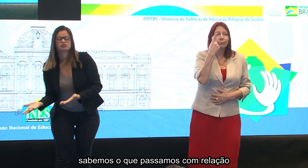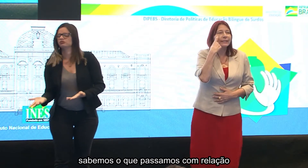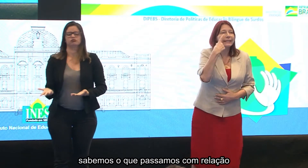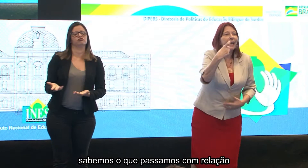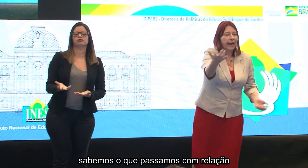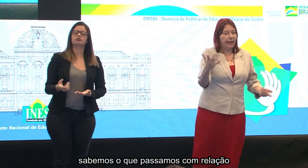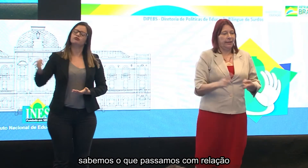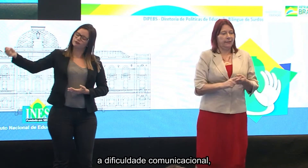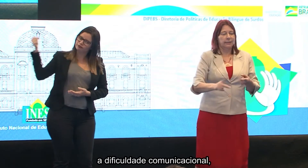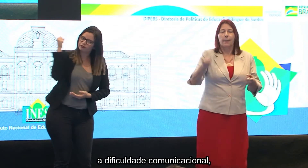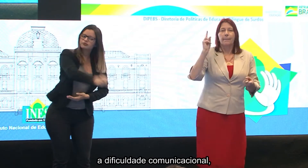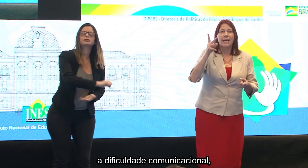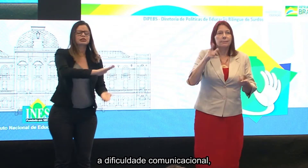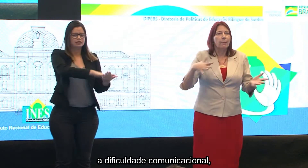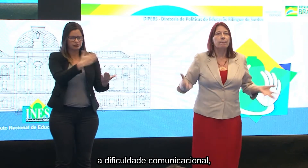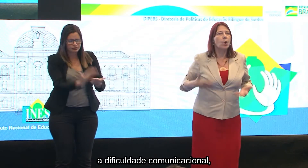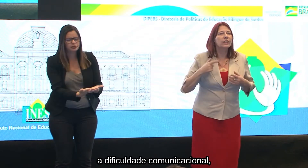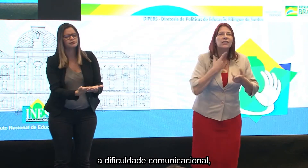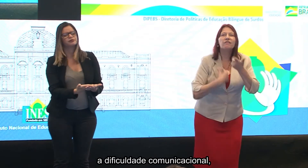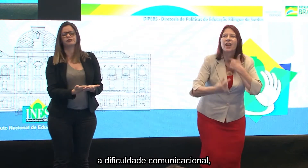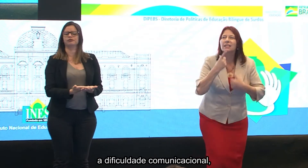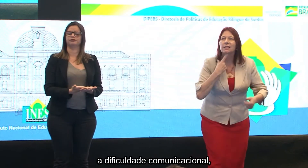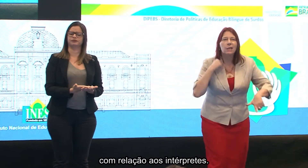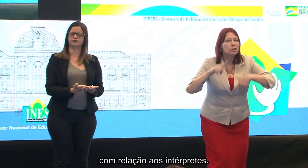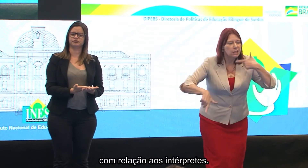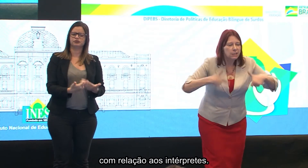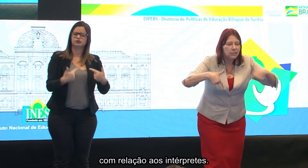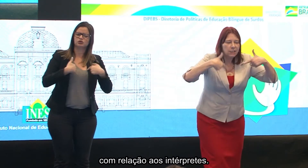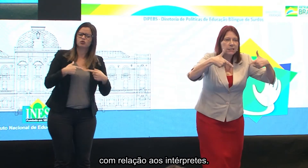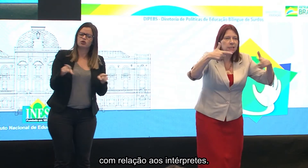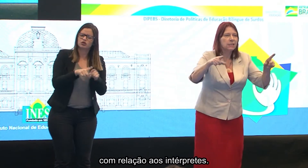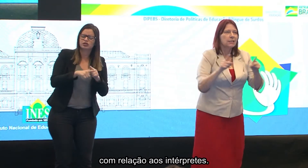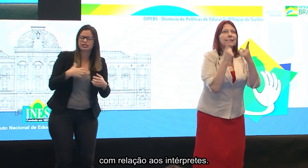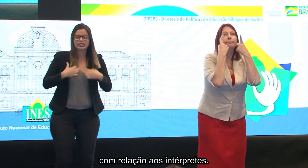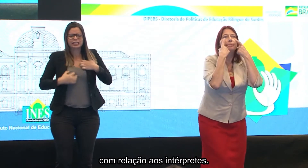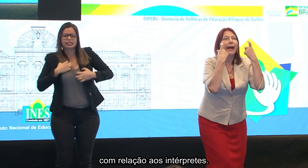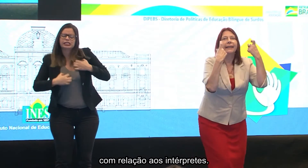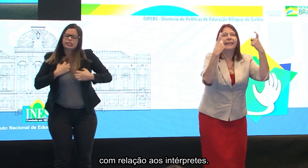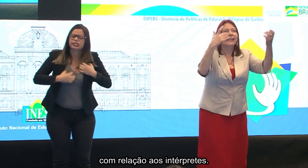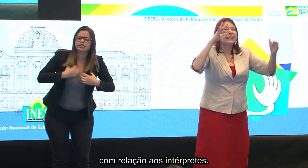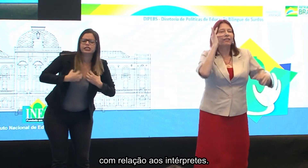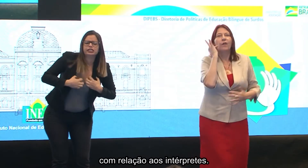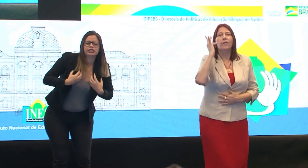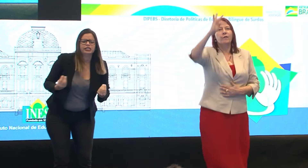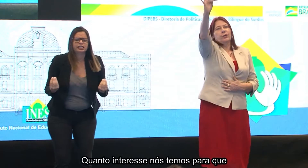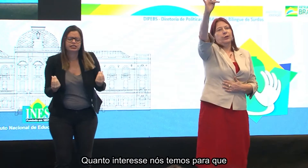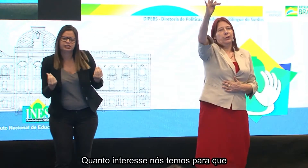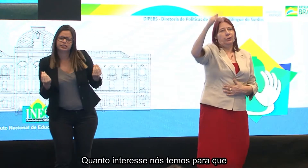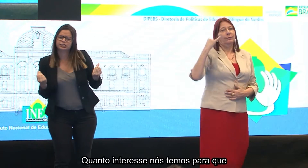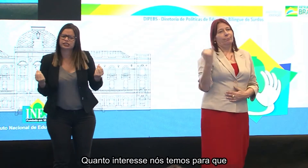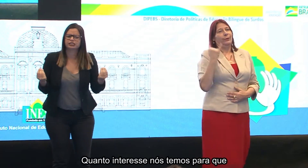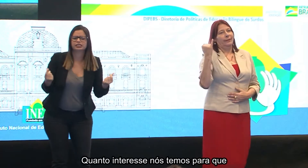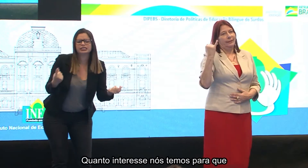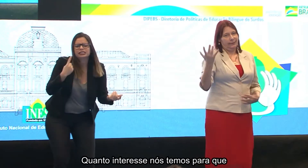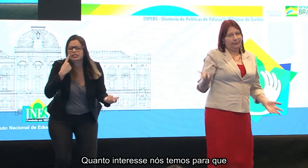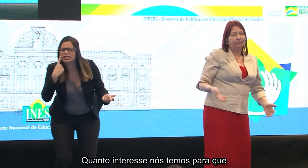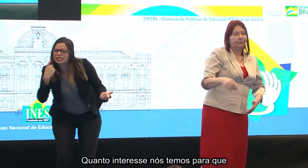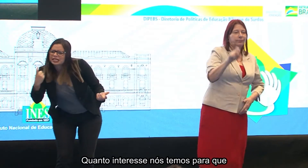relação à dificuldade comunicacional com relação aos intérpretes. Quanto interesse